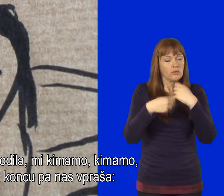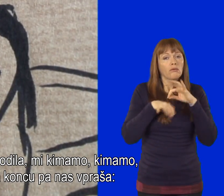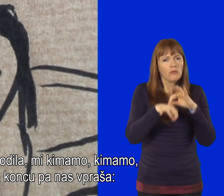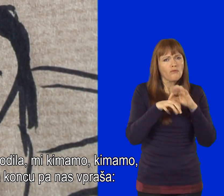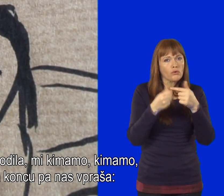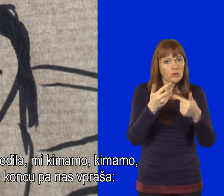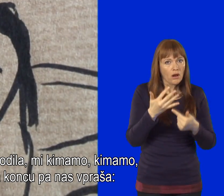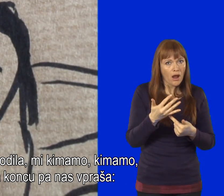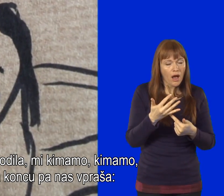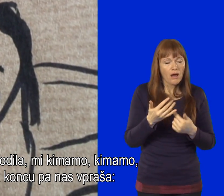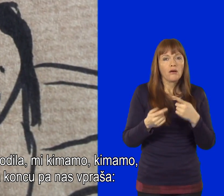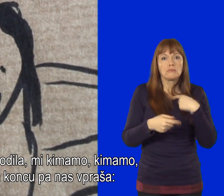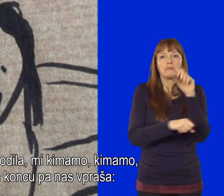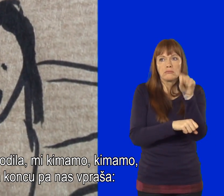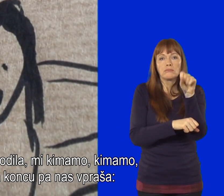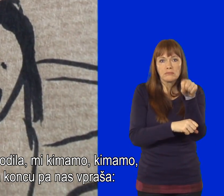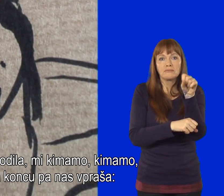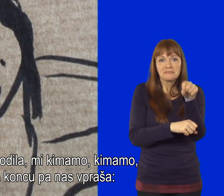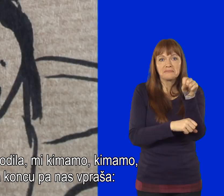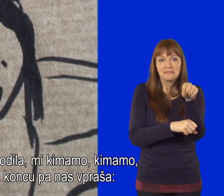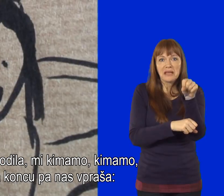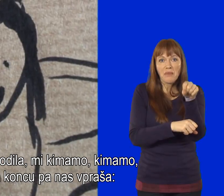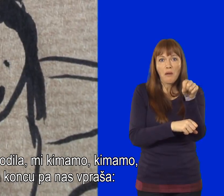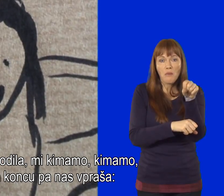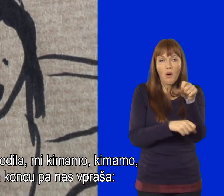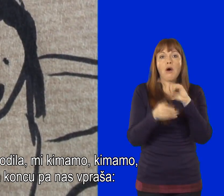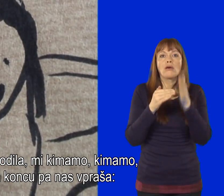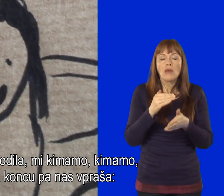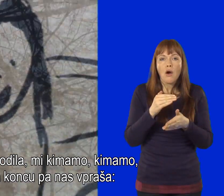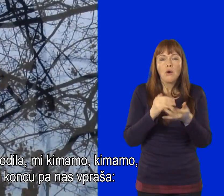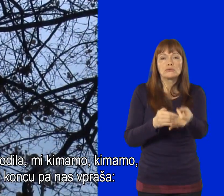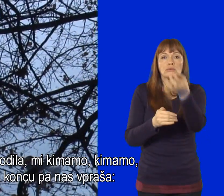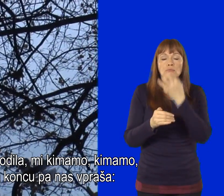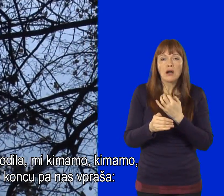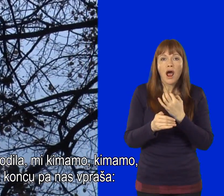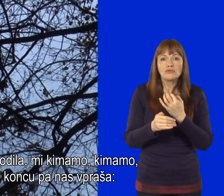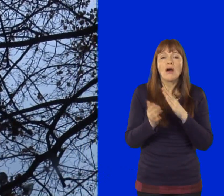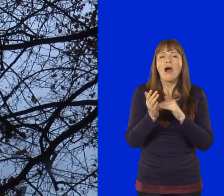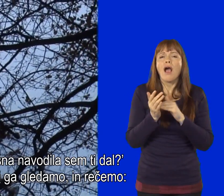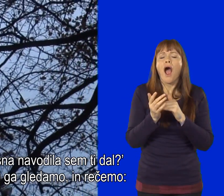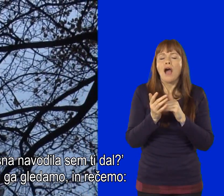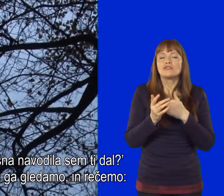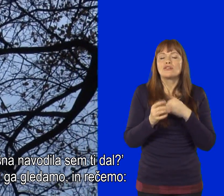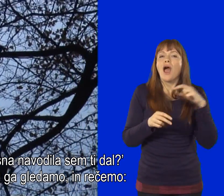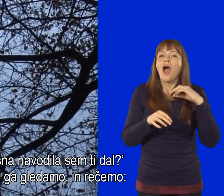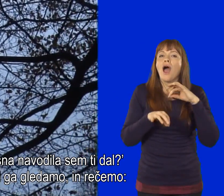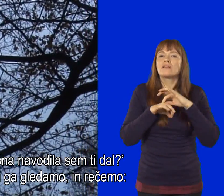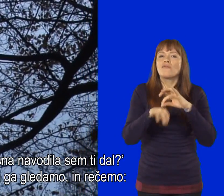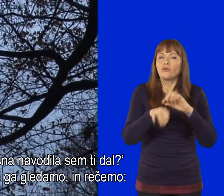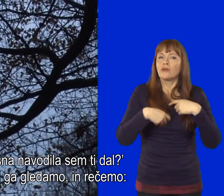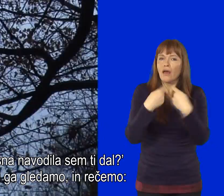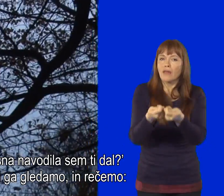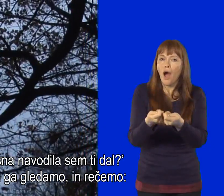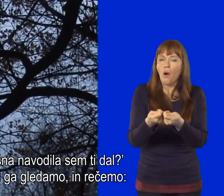da navodila in mi kimamo, na koncu pa nas vpraša, kakšno navodilo sem ti